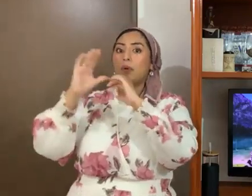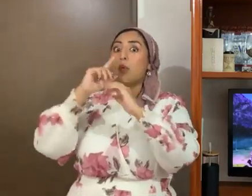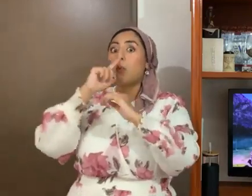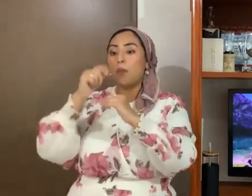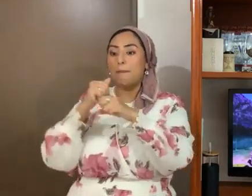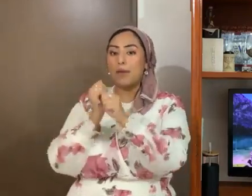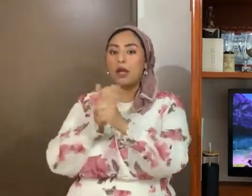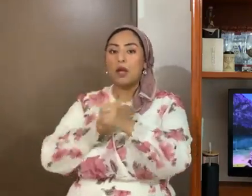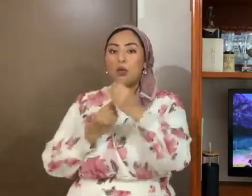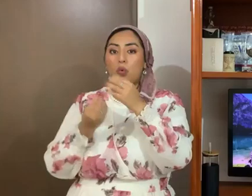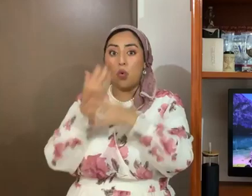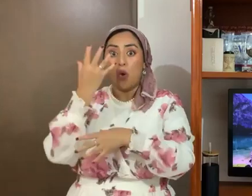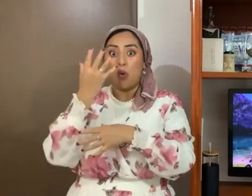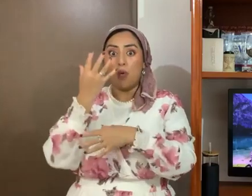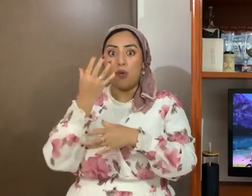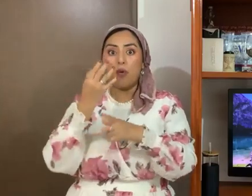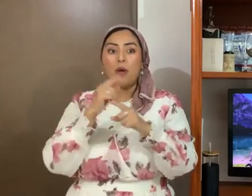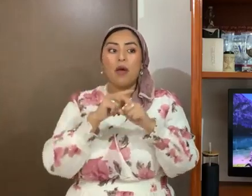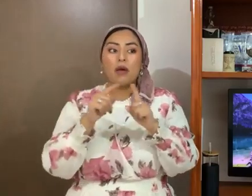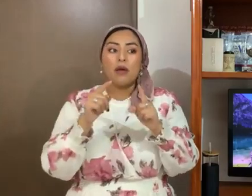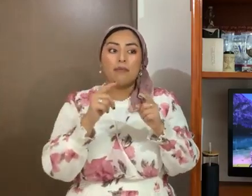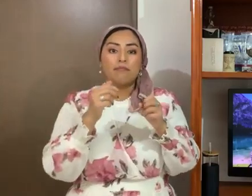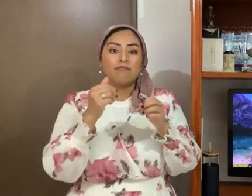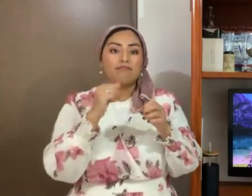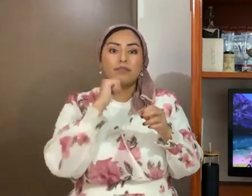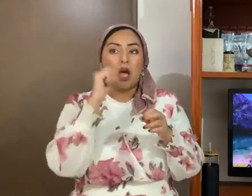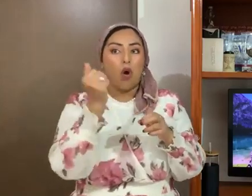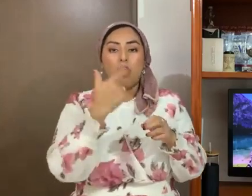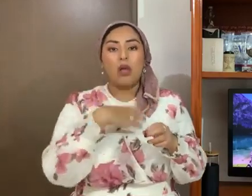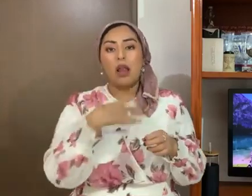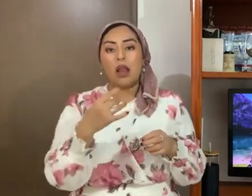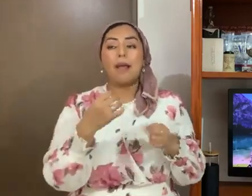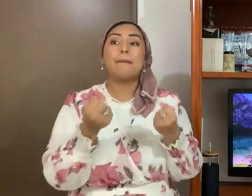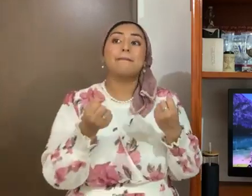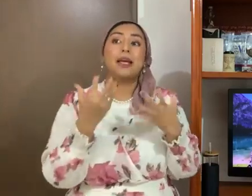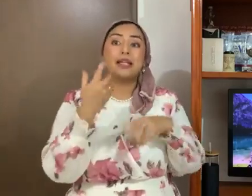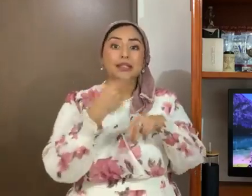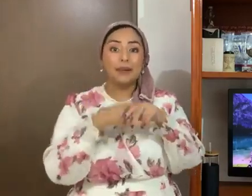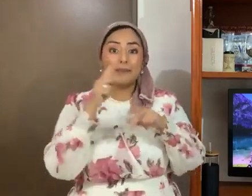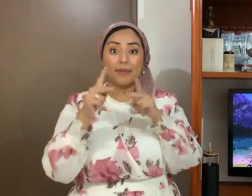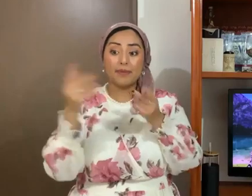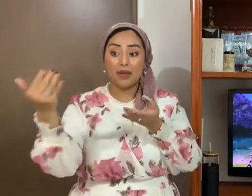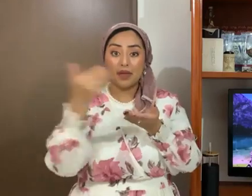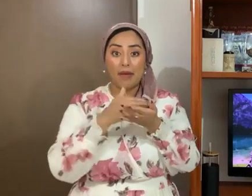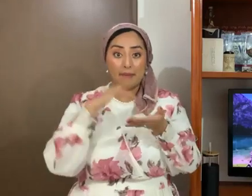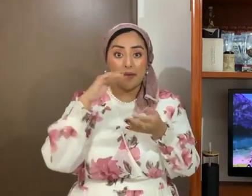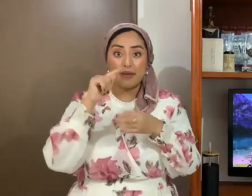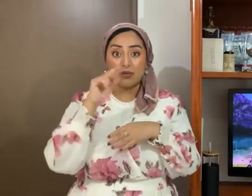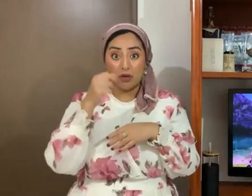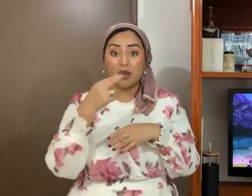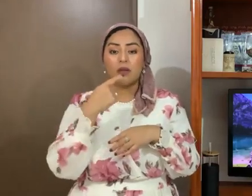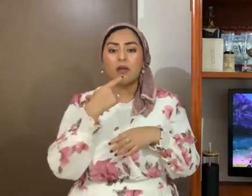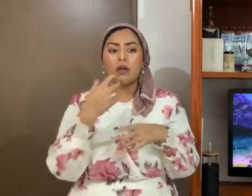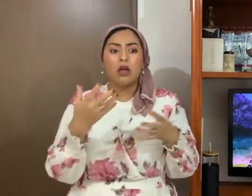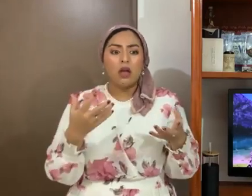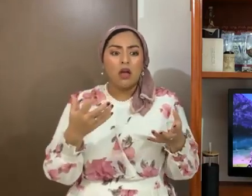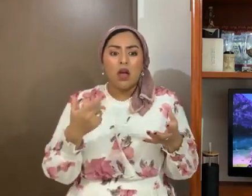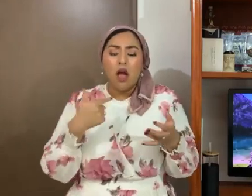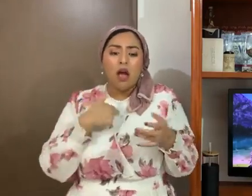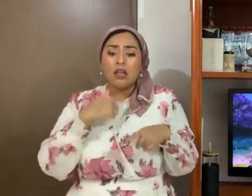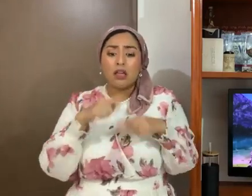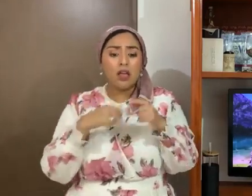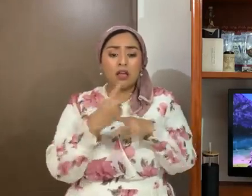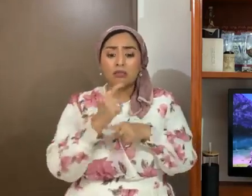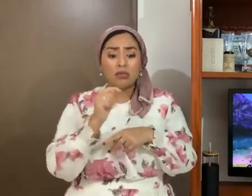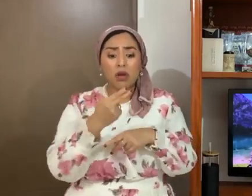hace crecer. Pero este paso no a todos les gusta. Muchas veces las personas vienen al estudio de la Torah y dicen, es que ya no puedo